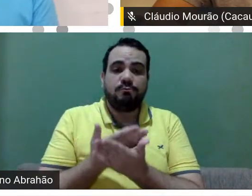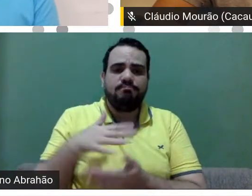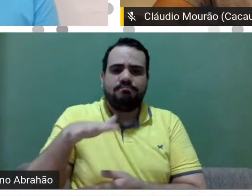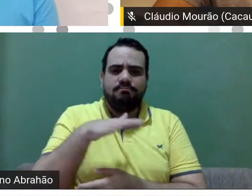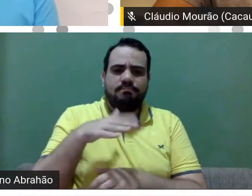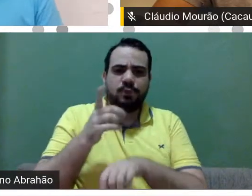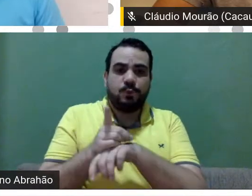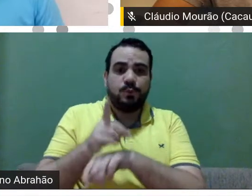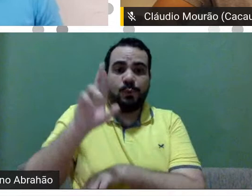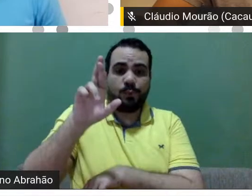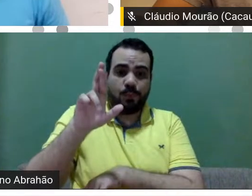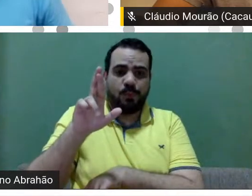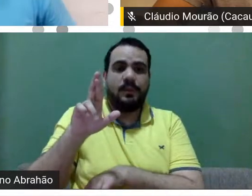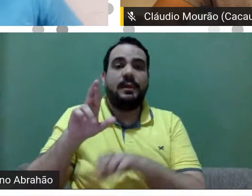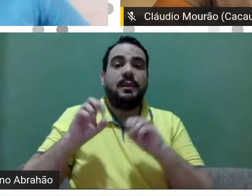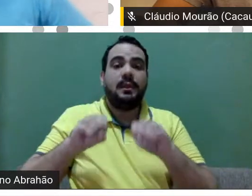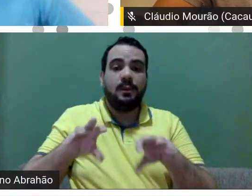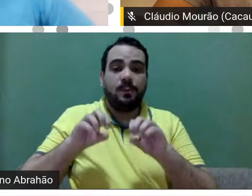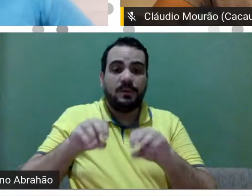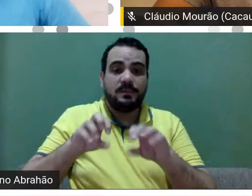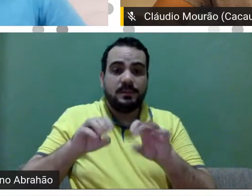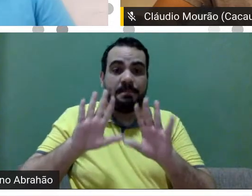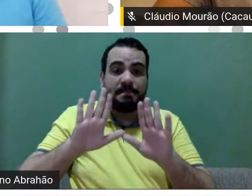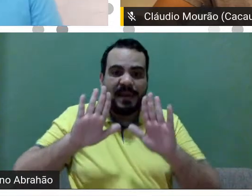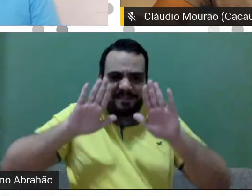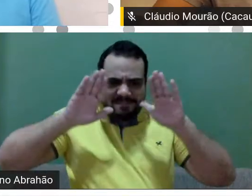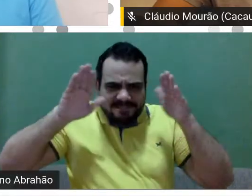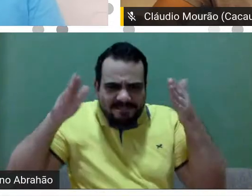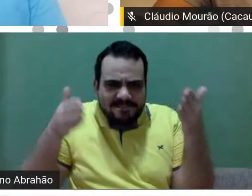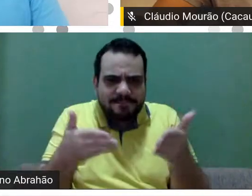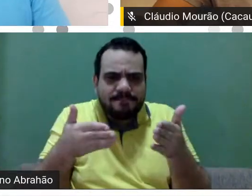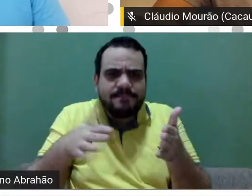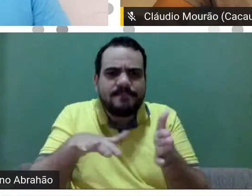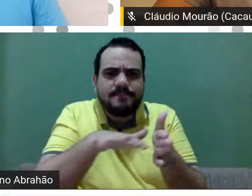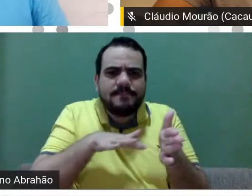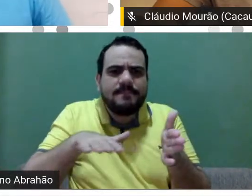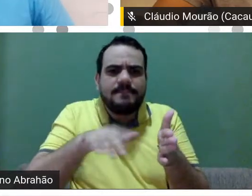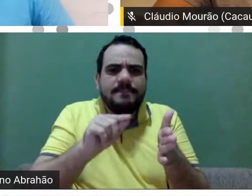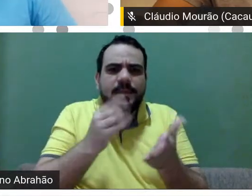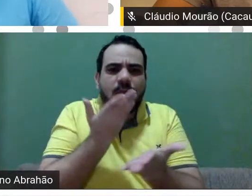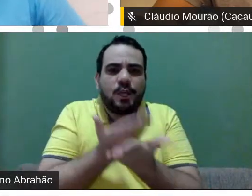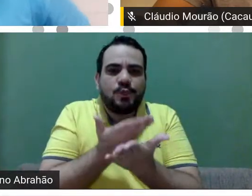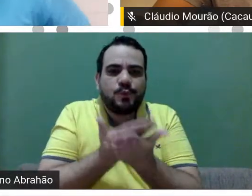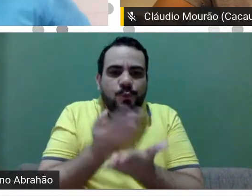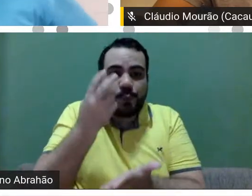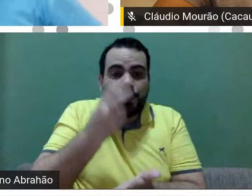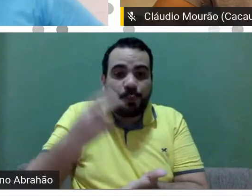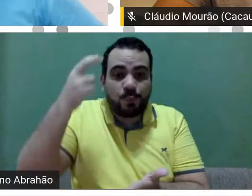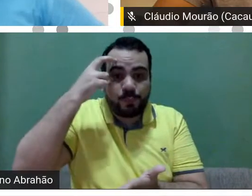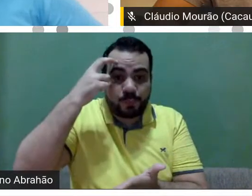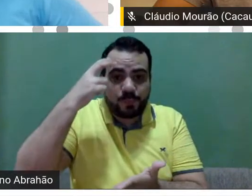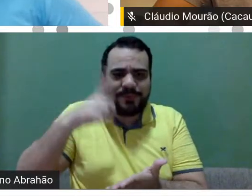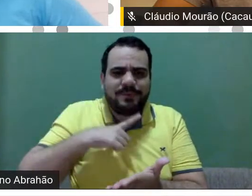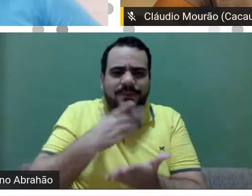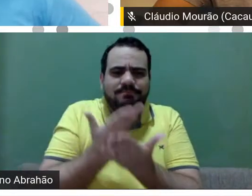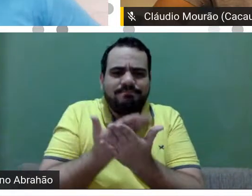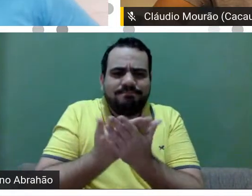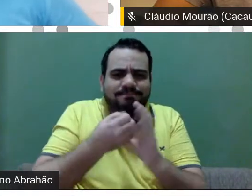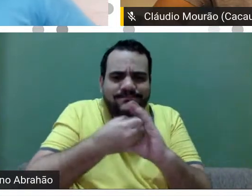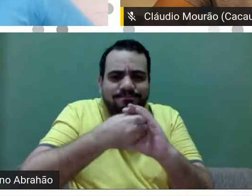no Rio Grande do Sul e ele estuda ele é doutorado em educação com